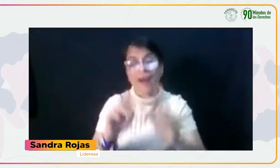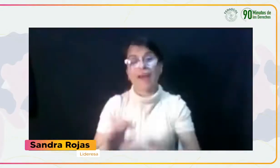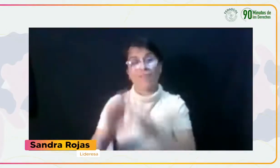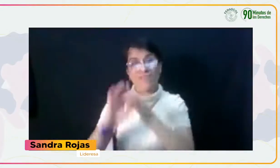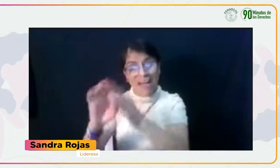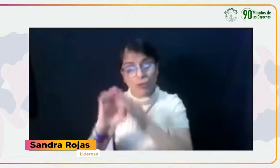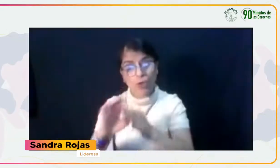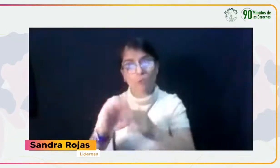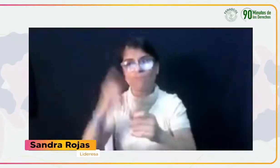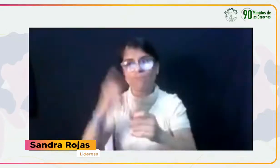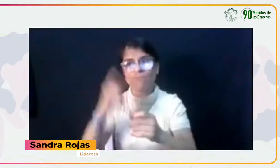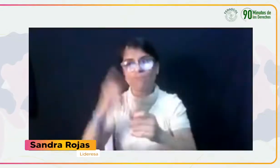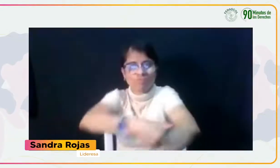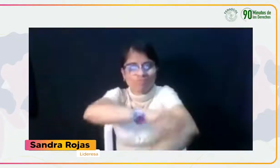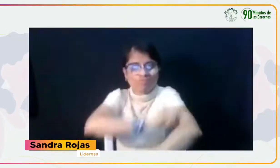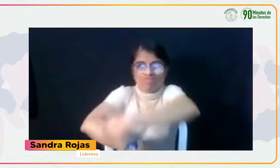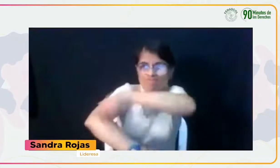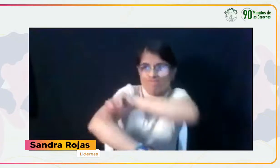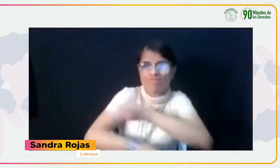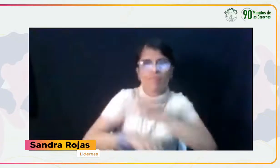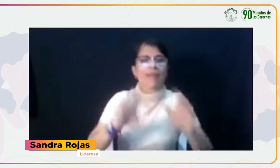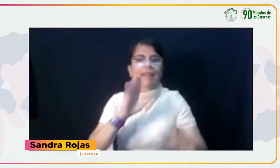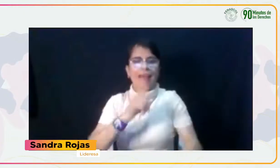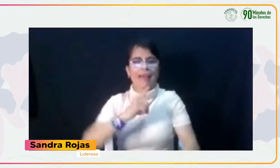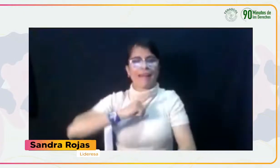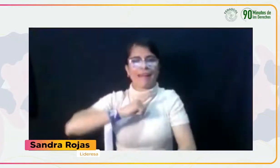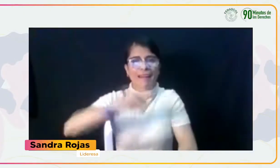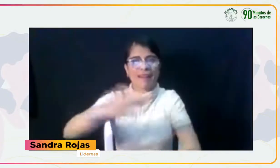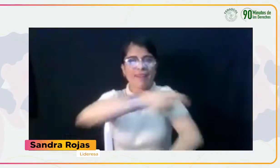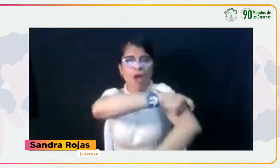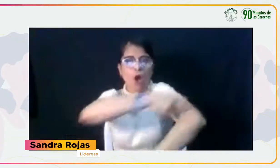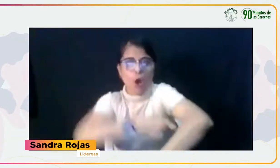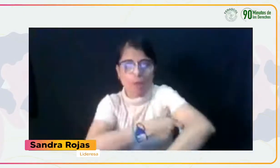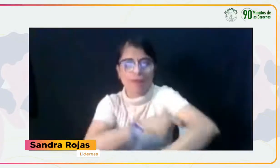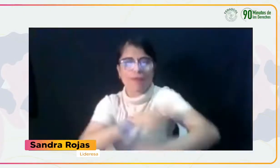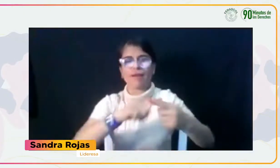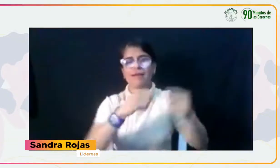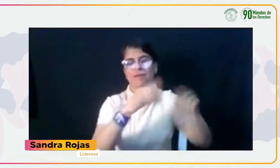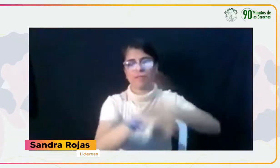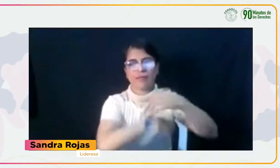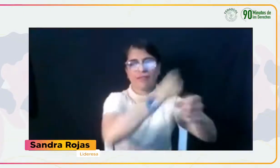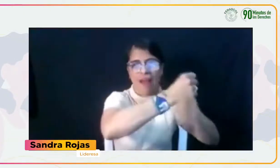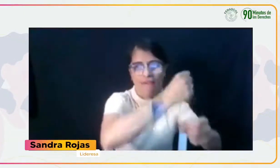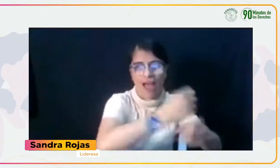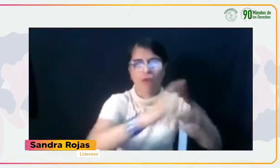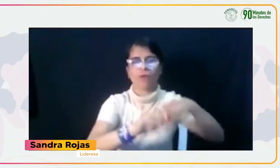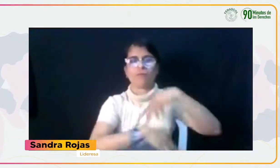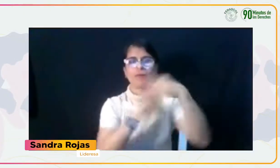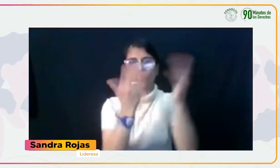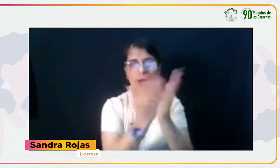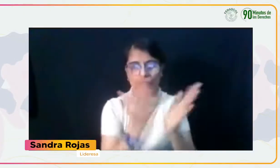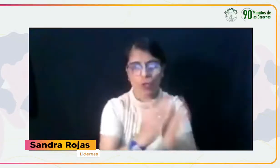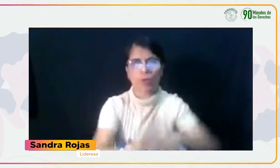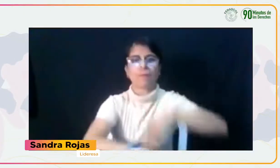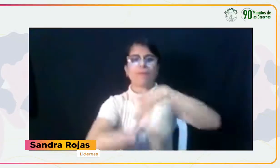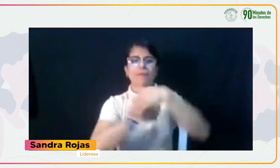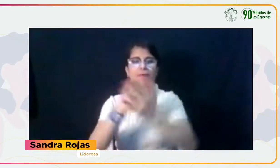es lo realmente importante. Así que en FENASCOL tenemos que también ponernos, mejor dicho, la camiseta,